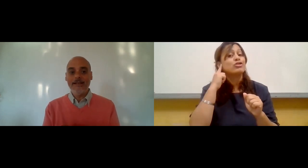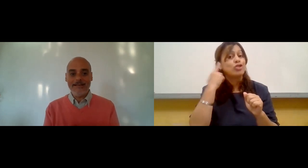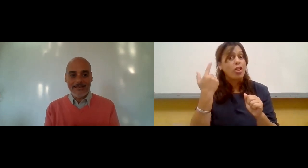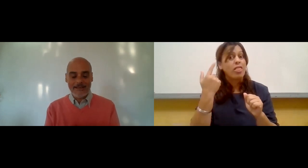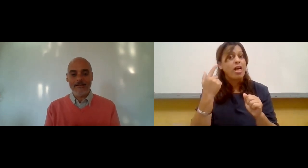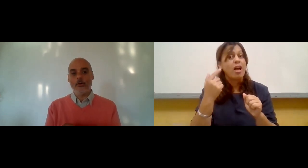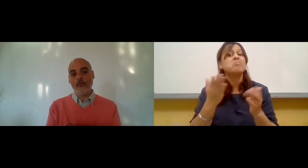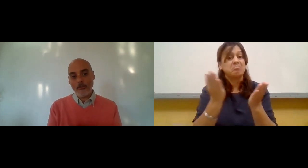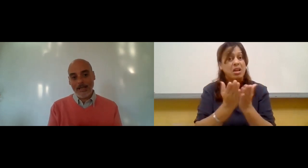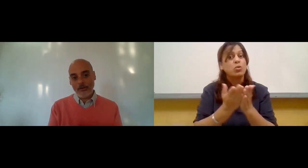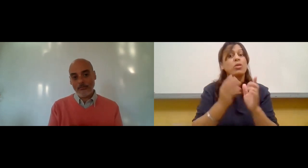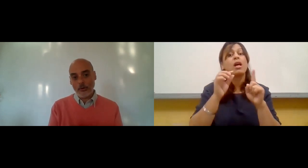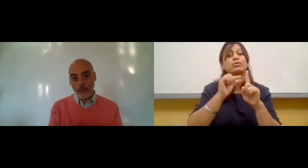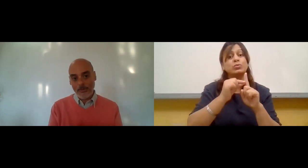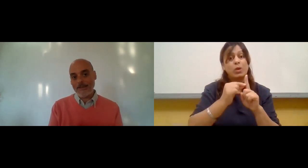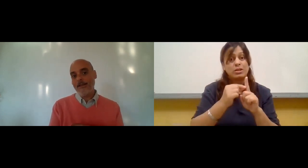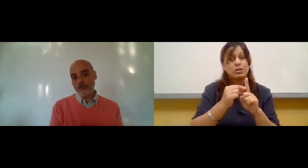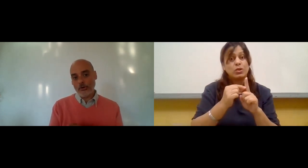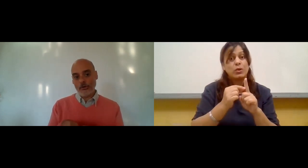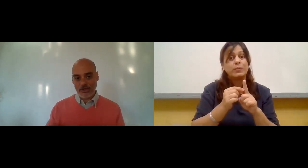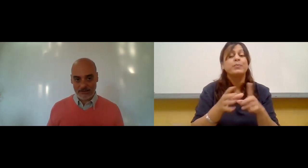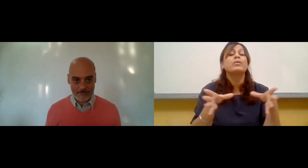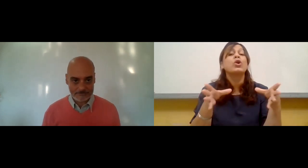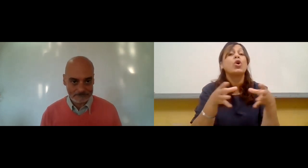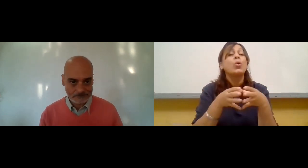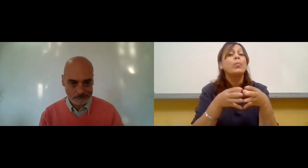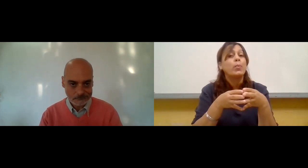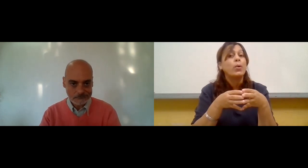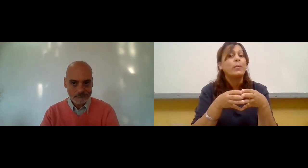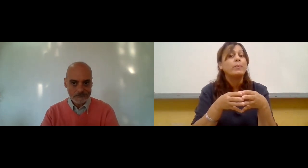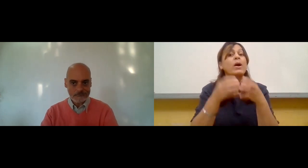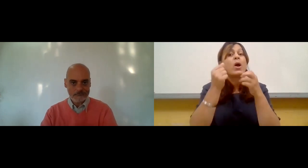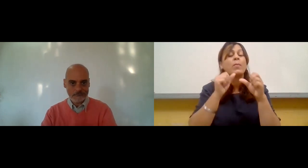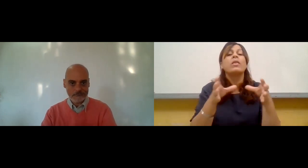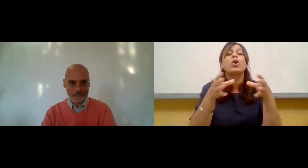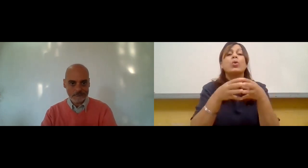traductológicos estén conformados por duplas sordo-oyente.